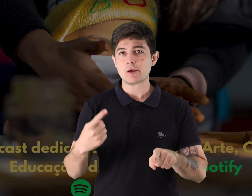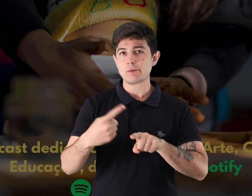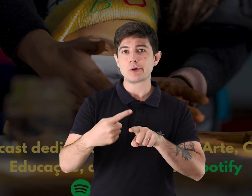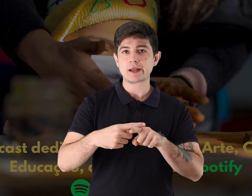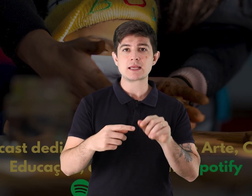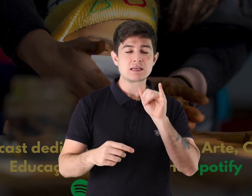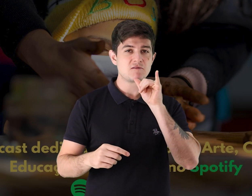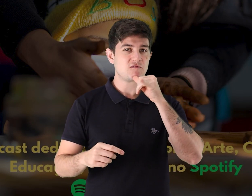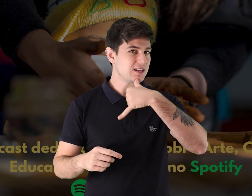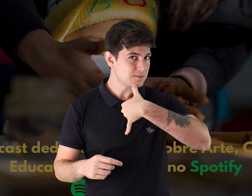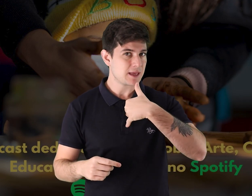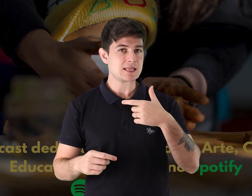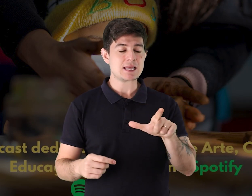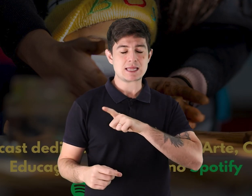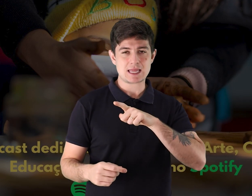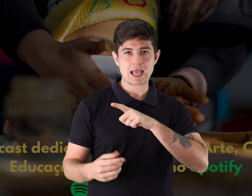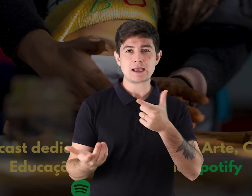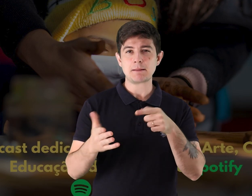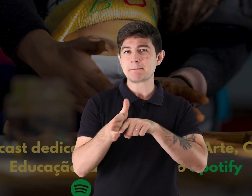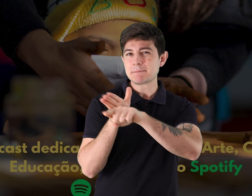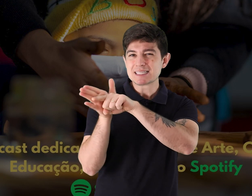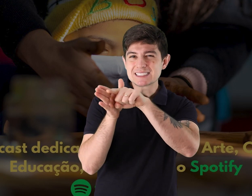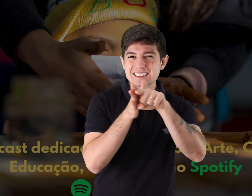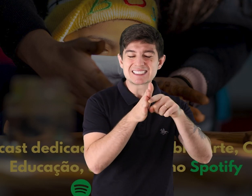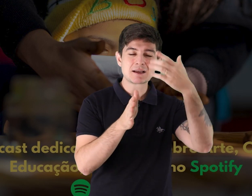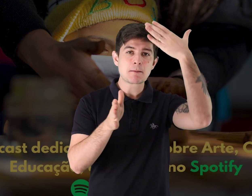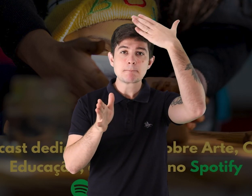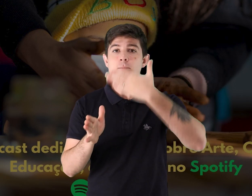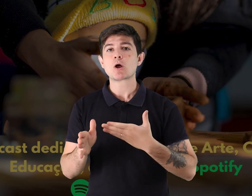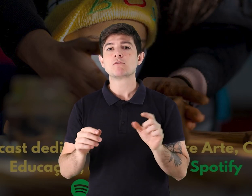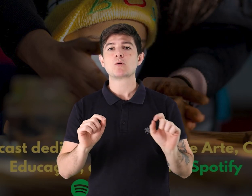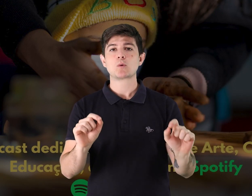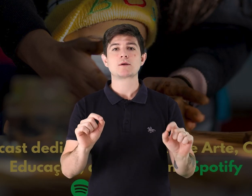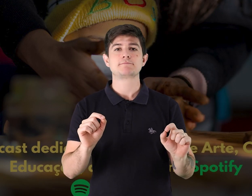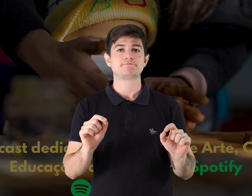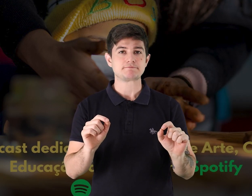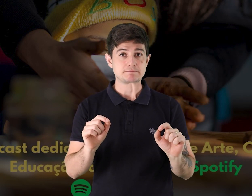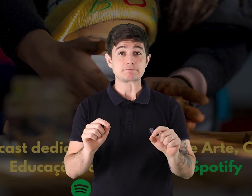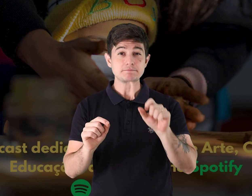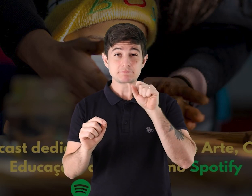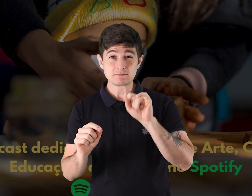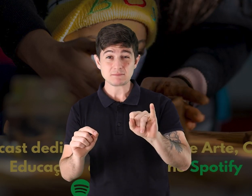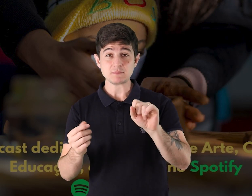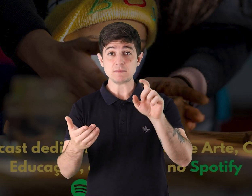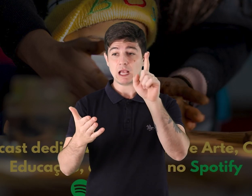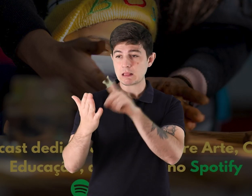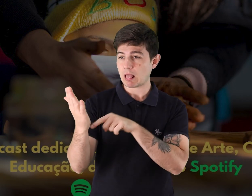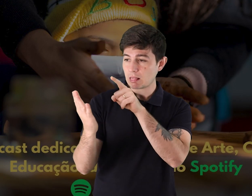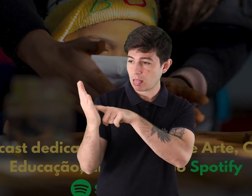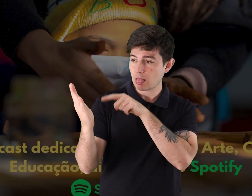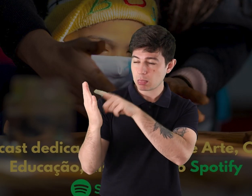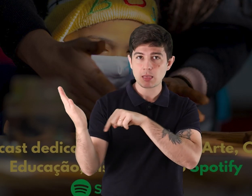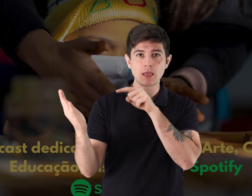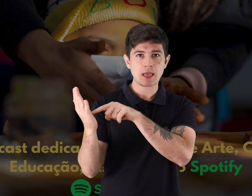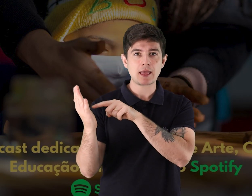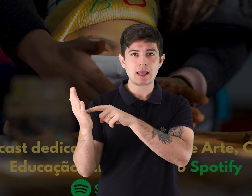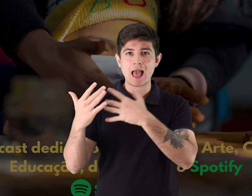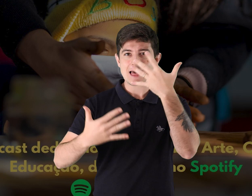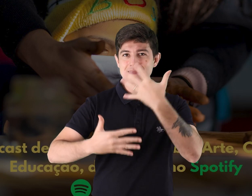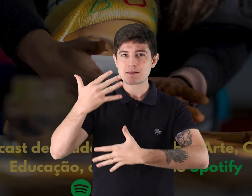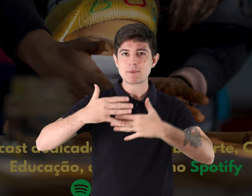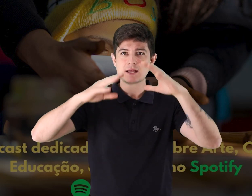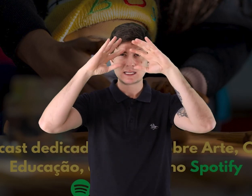filhos, né? Infelizmente, há pesquisas científicas que já têm mostrado que o excesso de